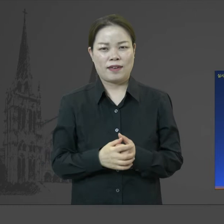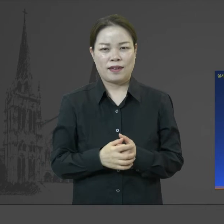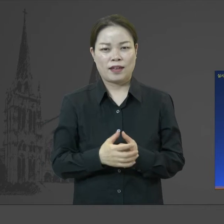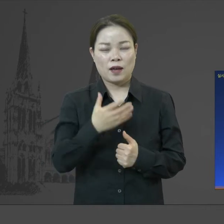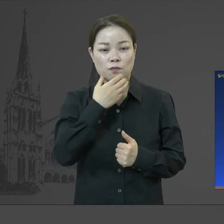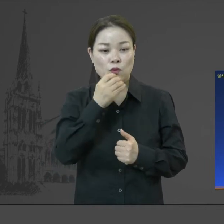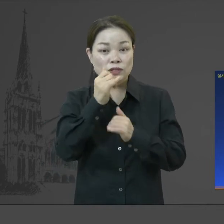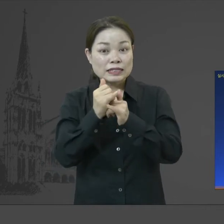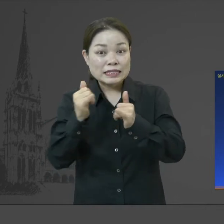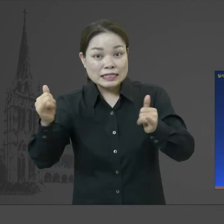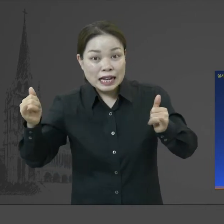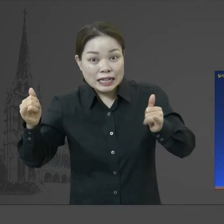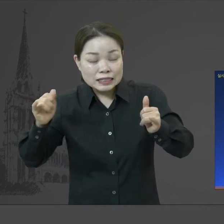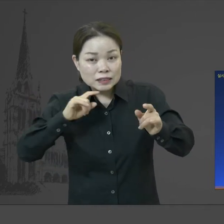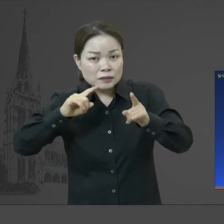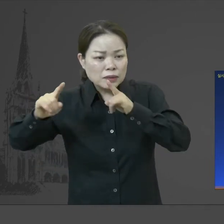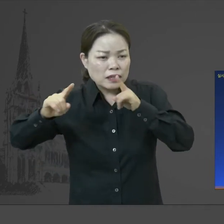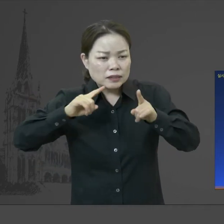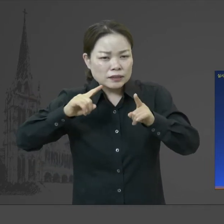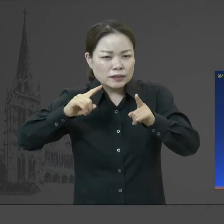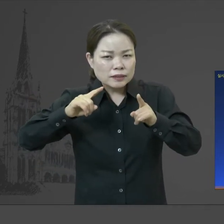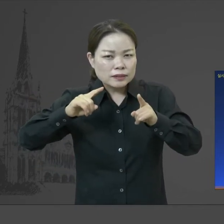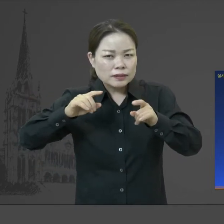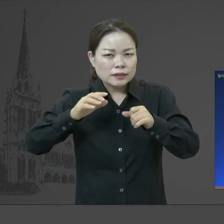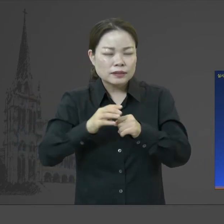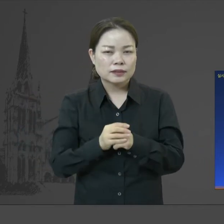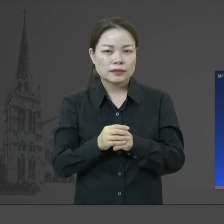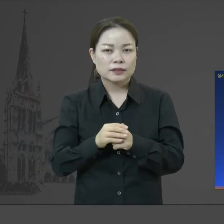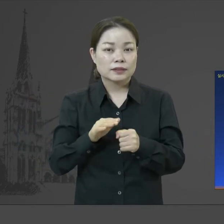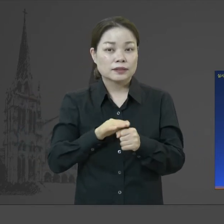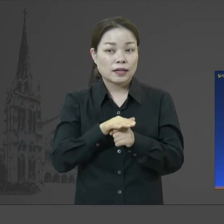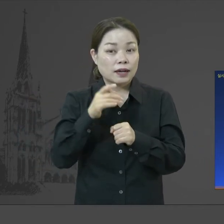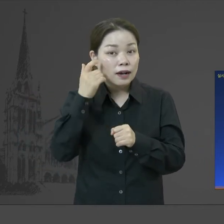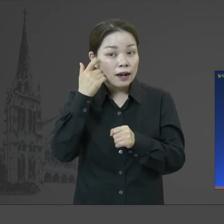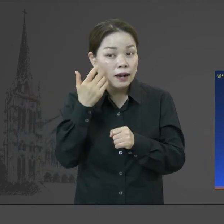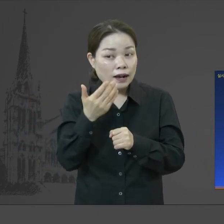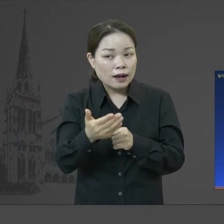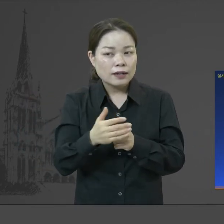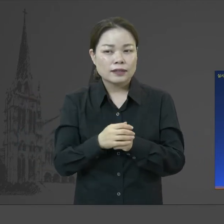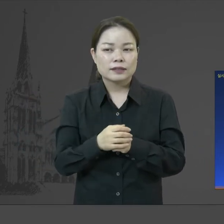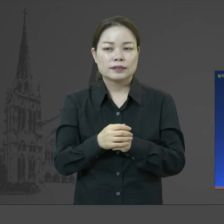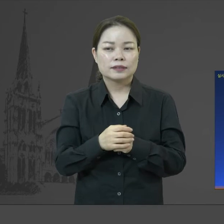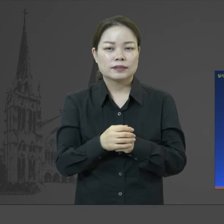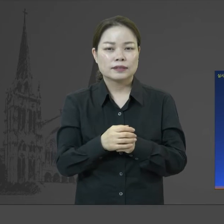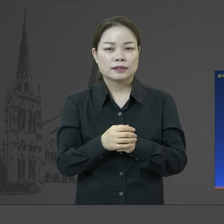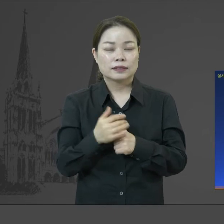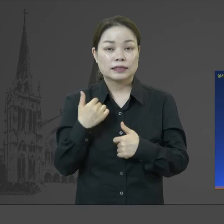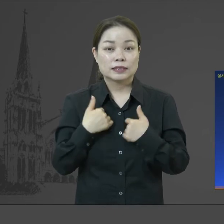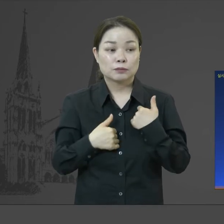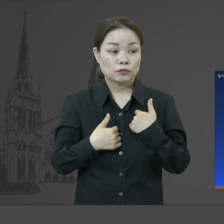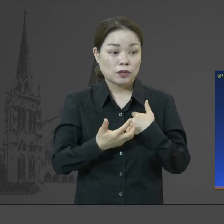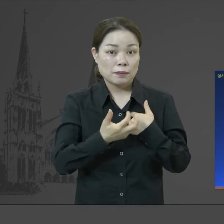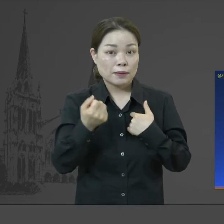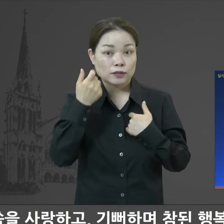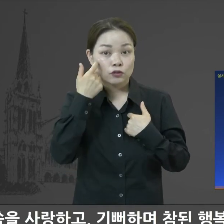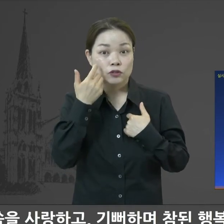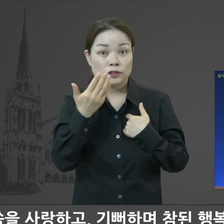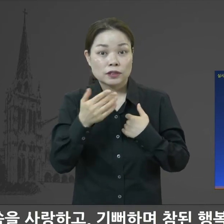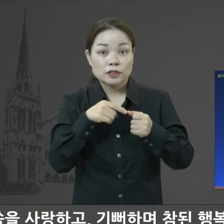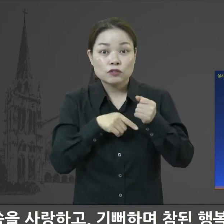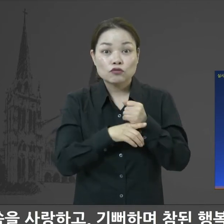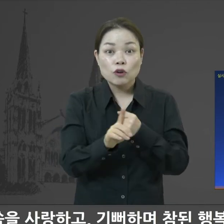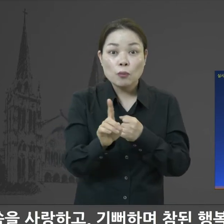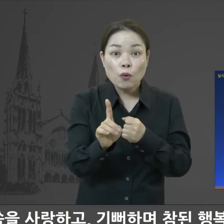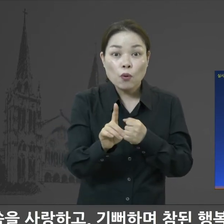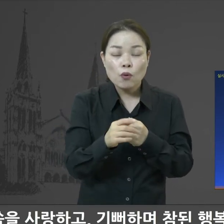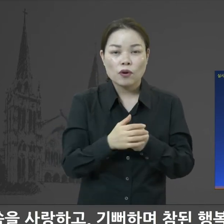이 복 있는 사람은 그 말씀을 그렇게 사랑하게 되었을까요? 왜 그는 그렇게 말씀을 기뻐하게 되었을까요? 그 이유가